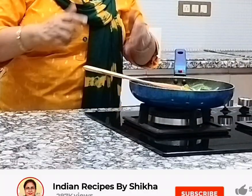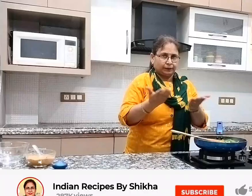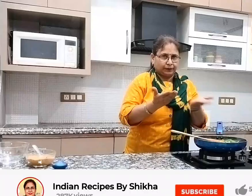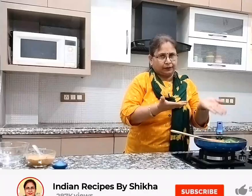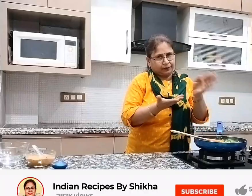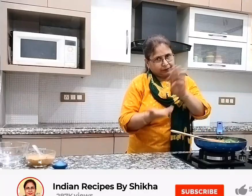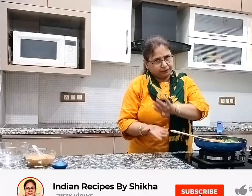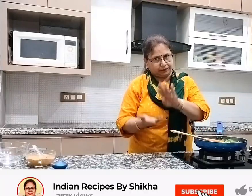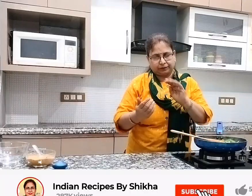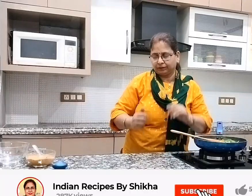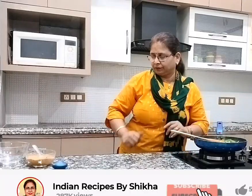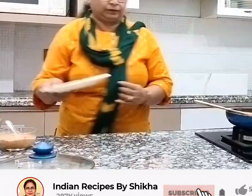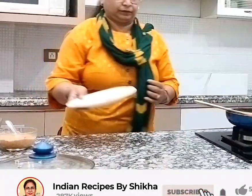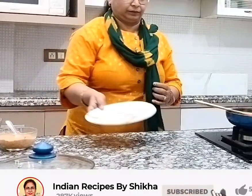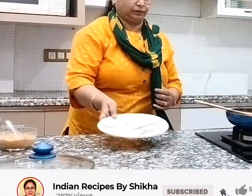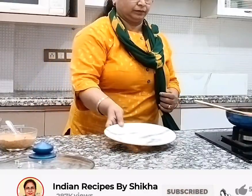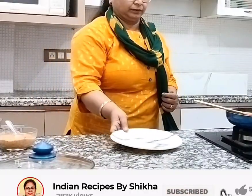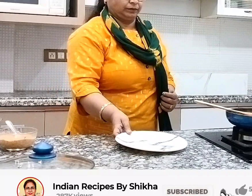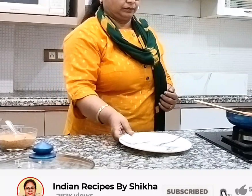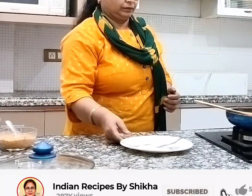और भिंदी को प्लेट में निकाल देंगे